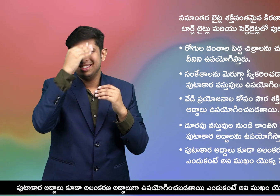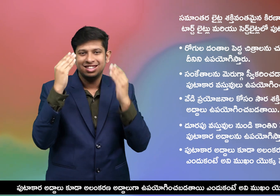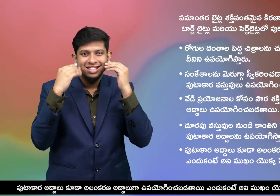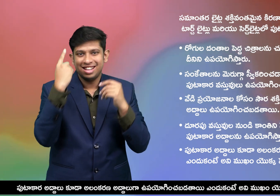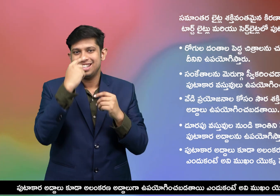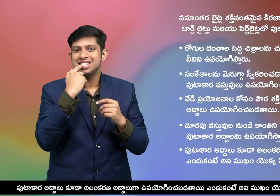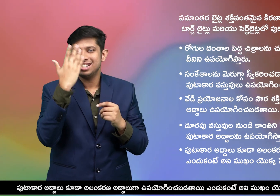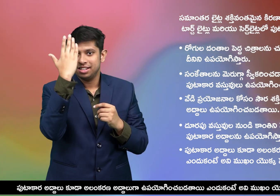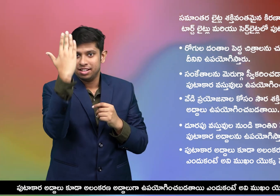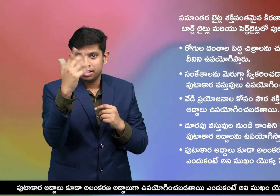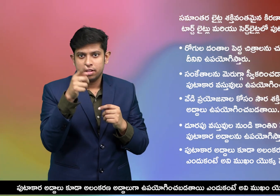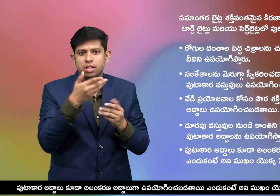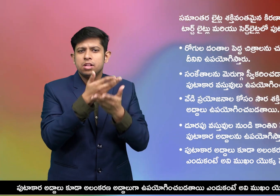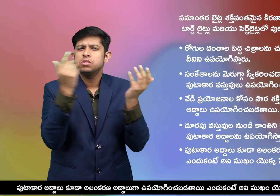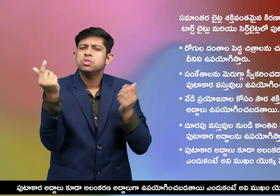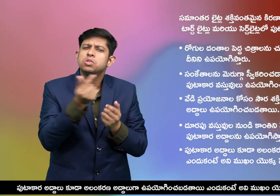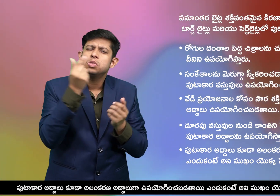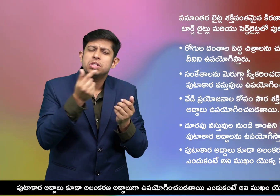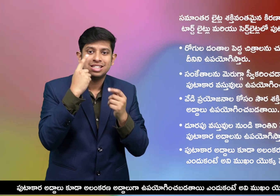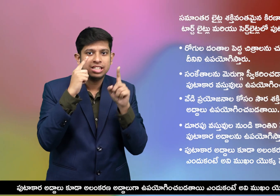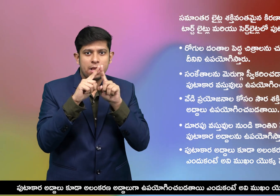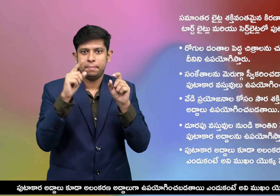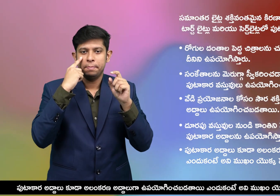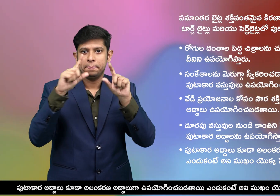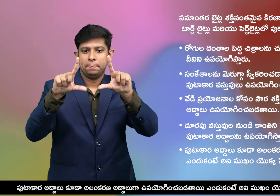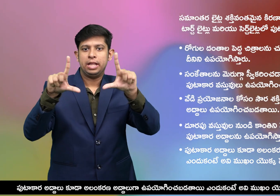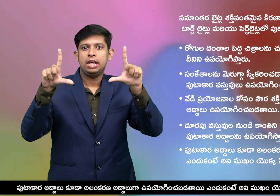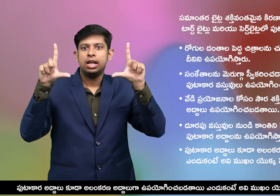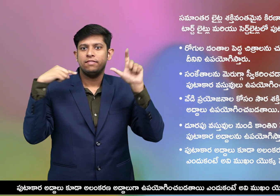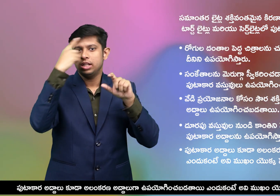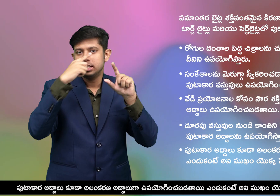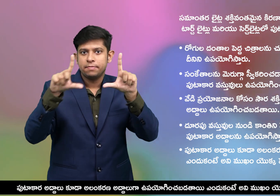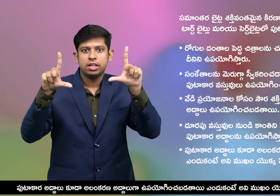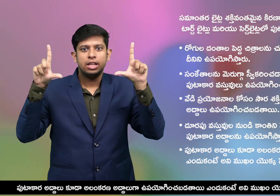ఉపయోగించబడతాయి, ఎందుకంటే అవి ముఖం యొక్క పెద్ద చిత్రాన్ని ఉత్పత్తి చేయగలవు.